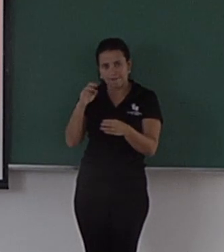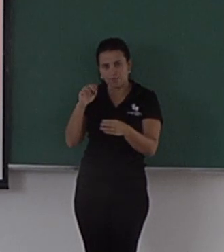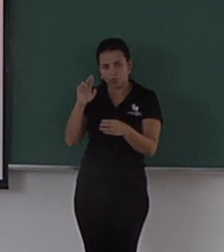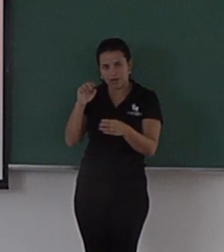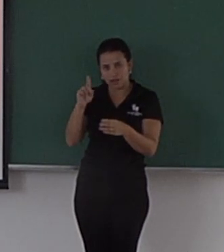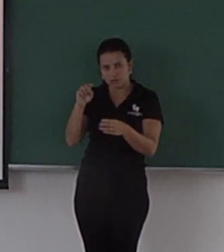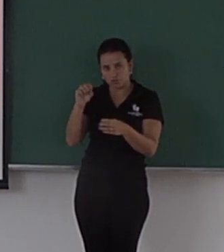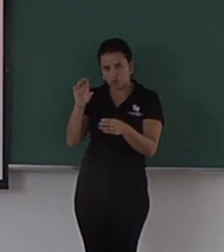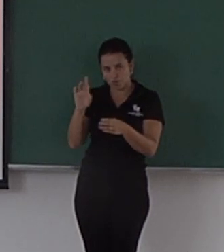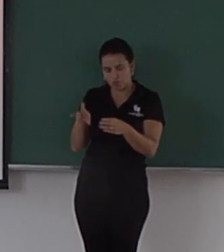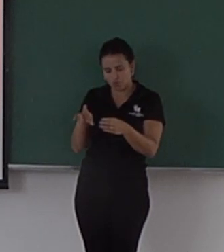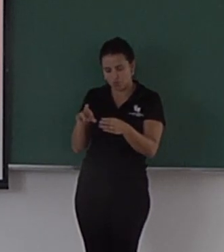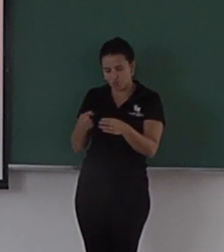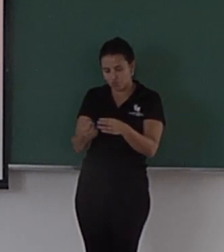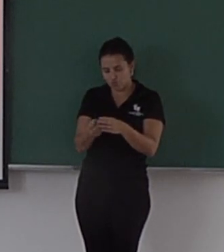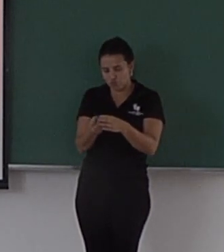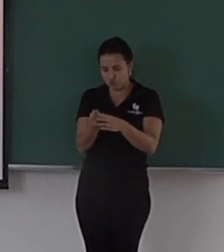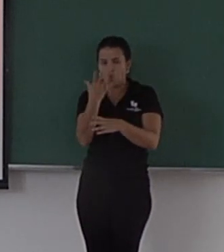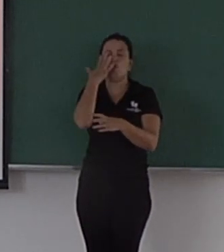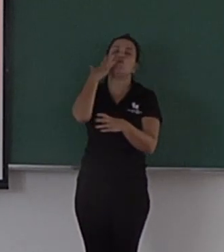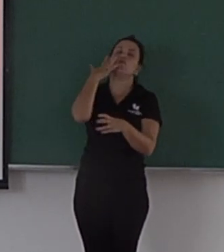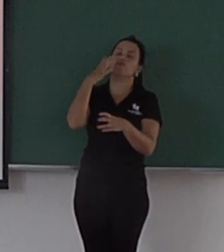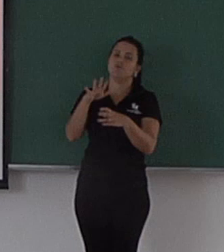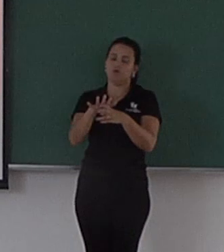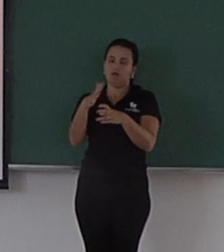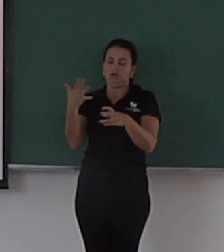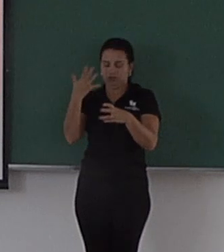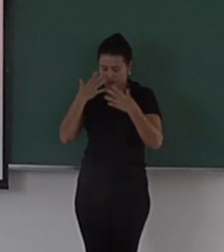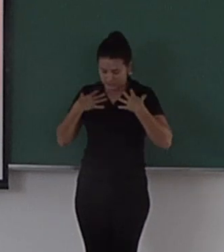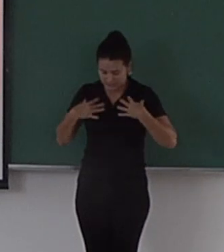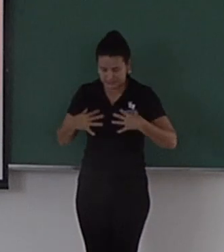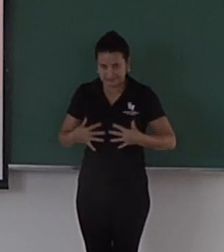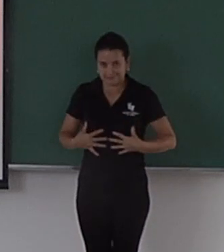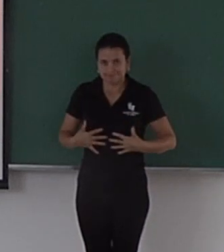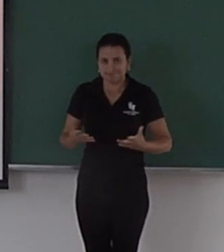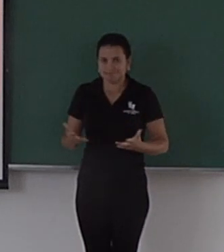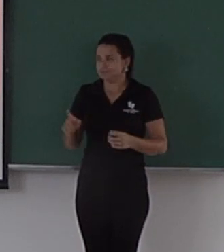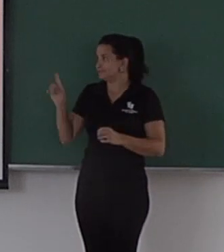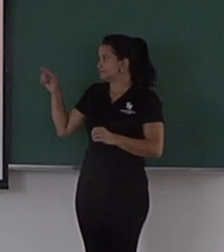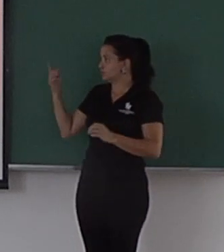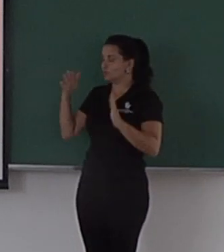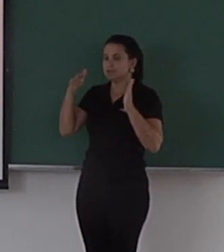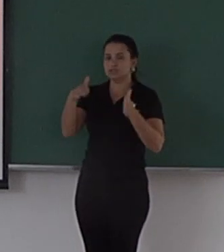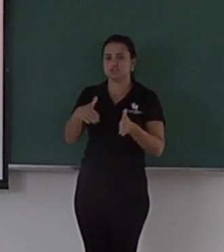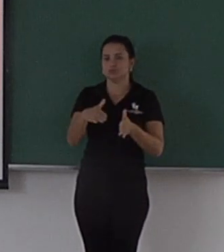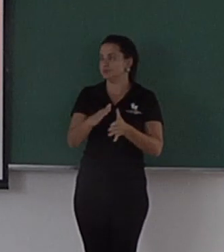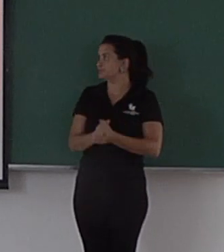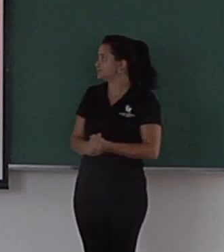mecânico. Isso tudo veio no rosto dele. Tá? Então, veio no rosto, no tórax. Então isso daqui é quando ele chegou para a